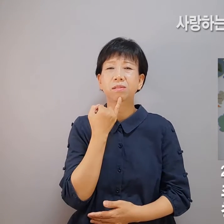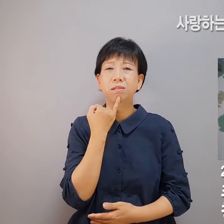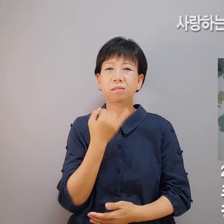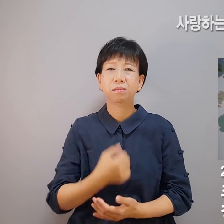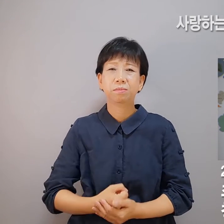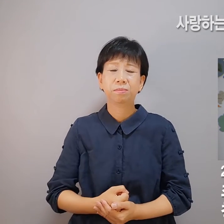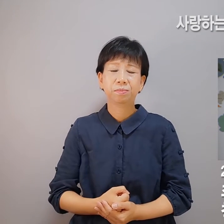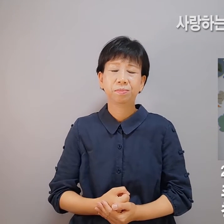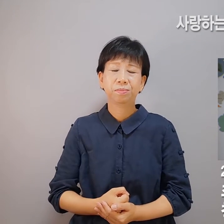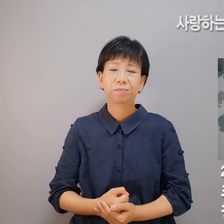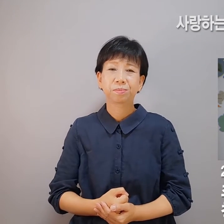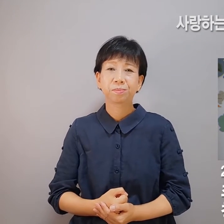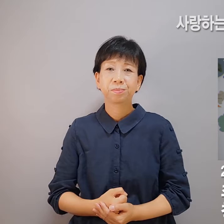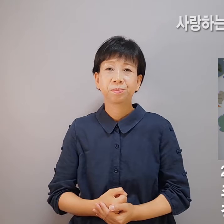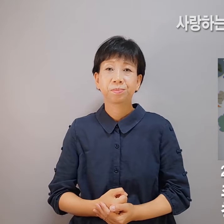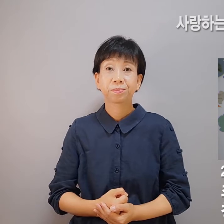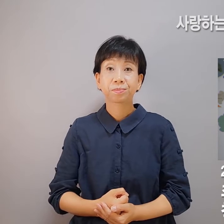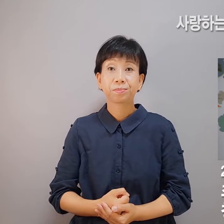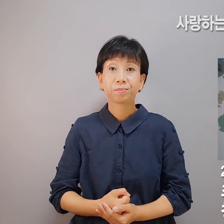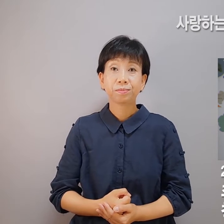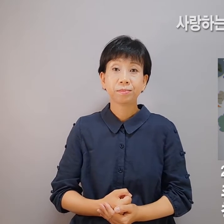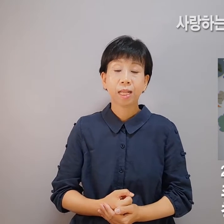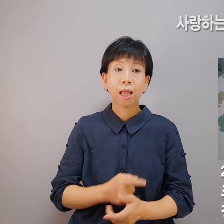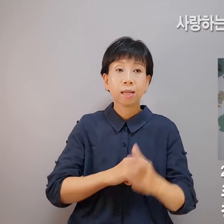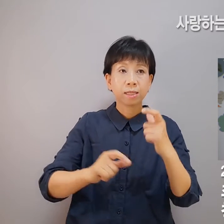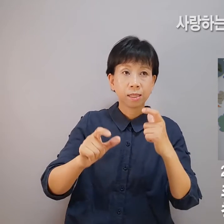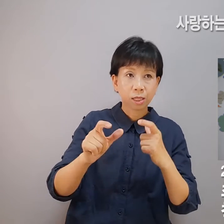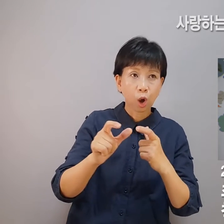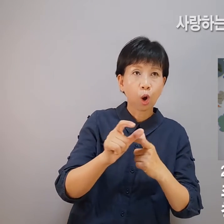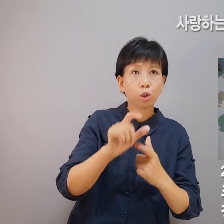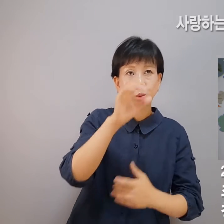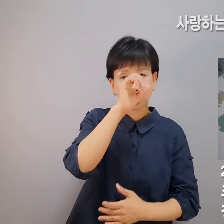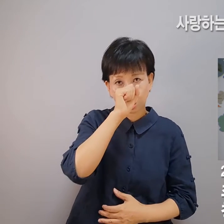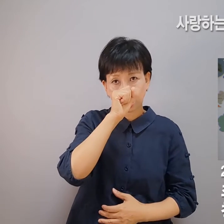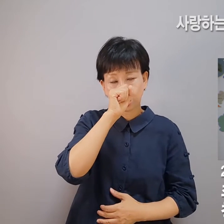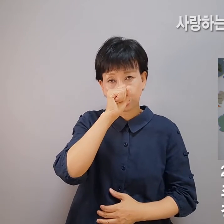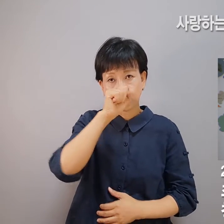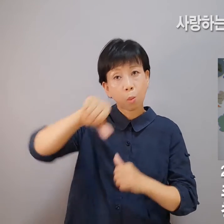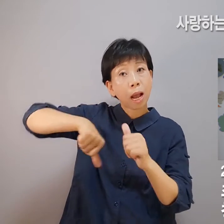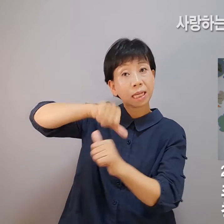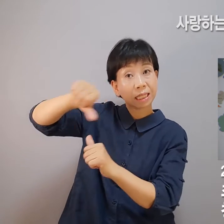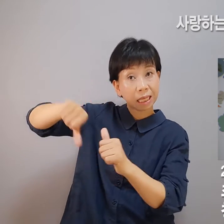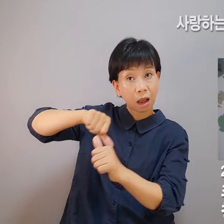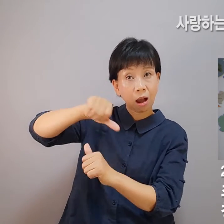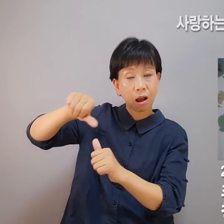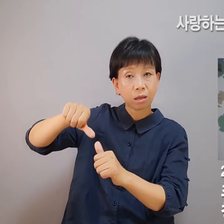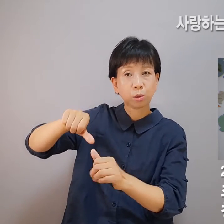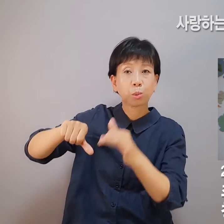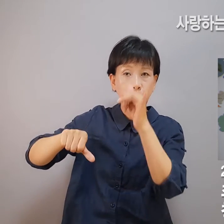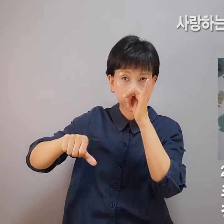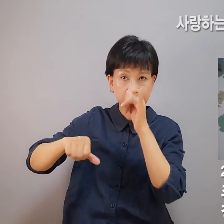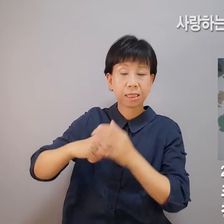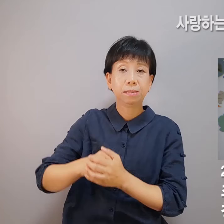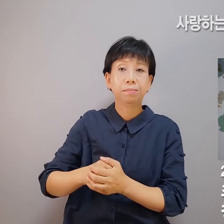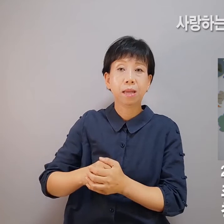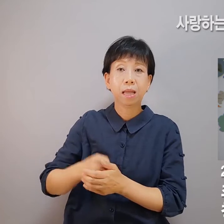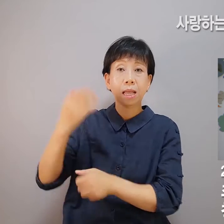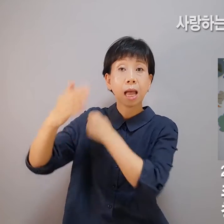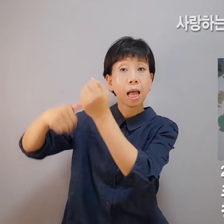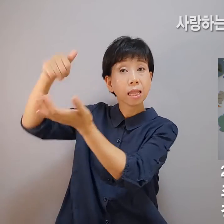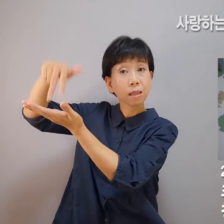마세요. 누구는 좀 더 나은 분들이 있기는 해요. 하나님이 보시기엔 거기서